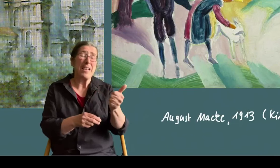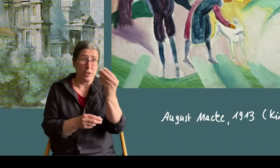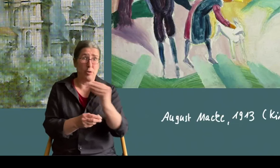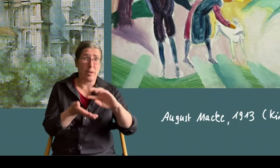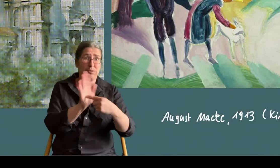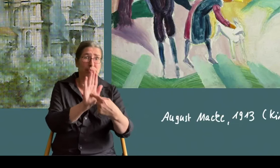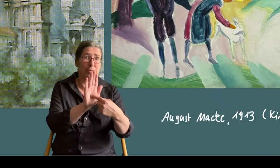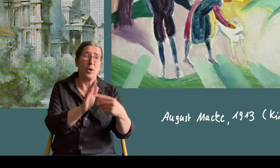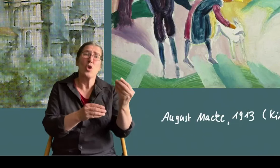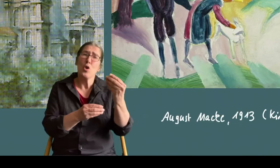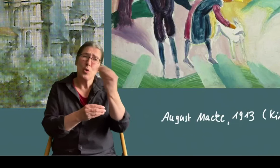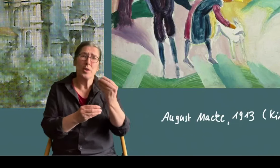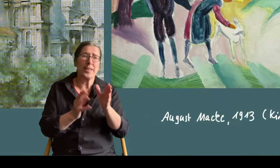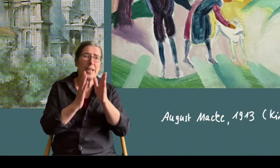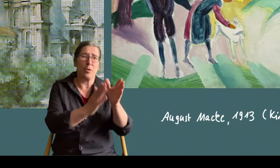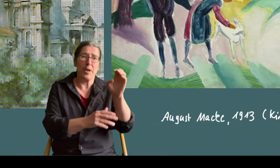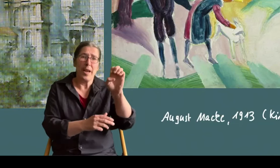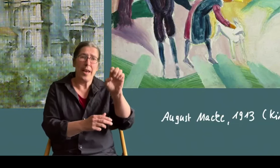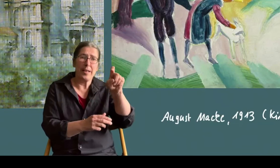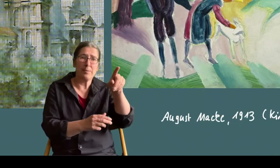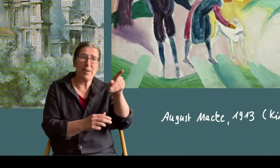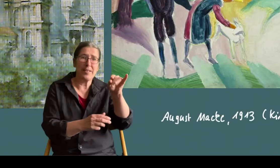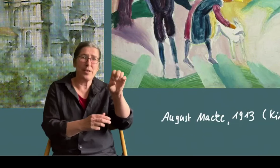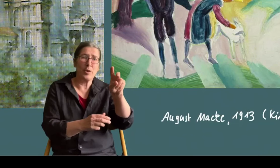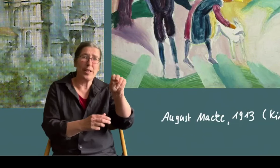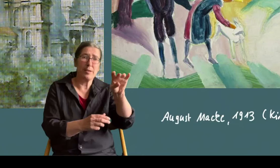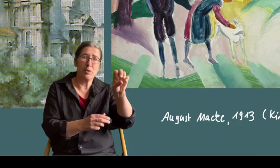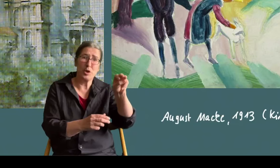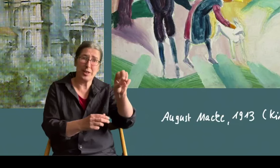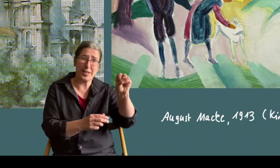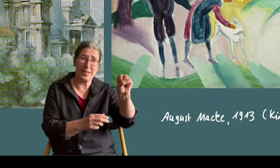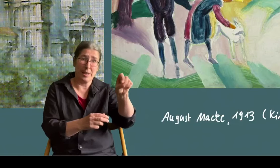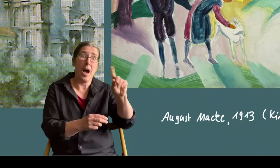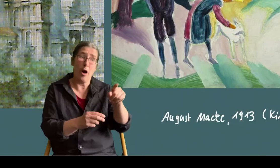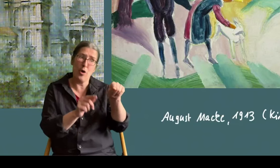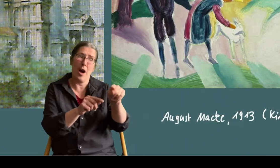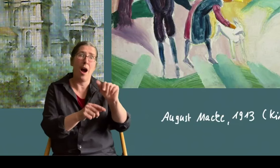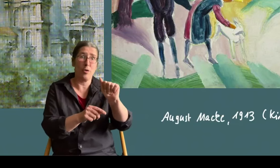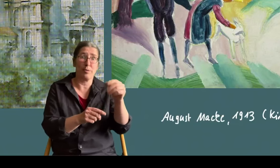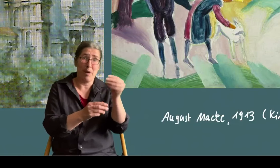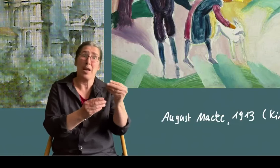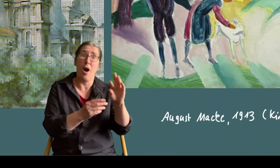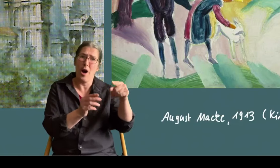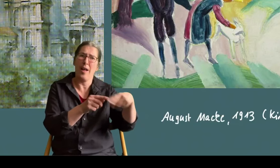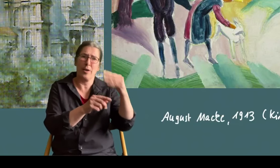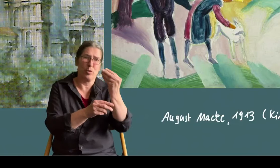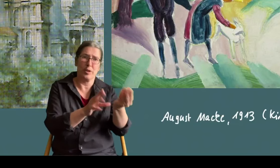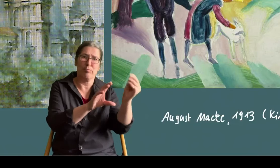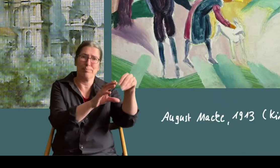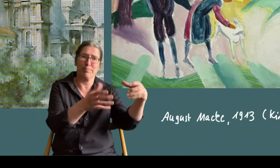gehören zu der Kunstrichtung Expressionismus. Eben auch der August Macke und eben auch weitere Künstler, die ihr im Laufe doch sehen werdet.